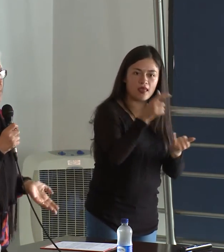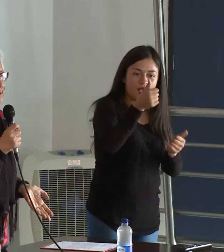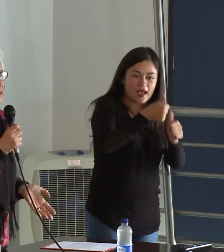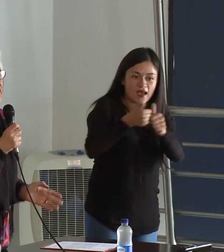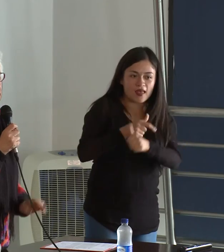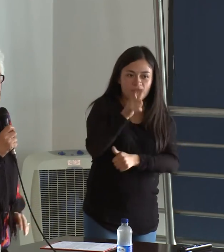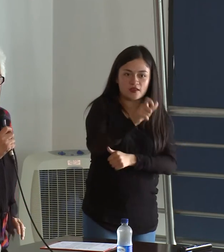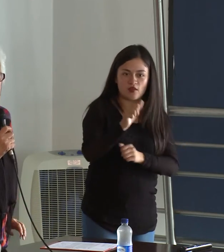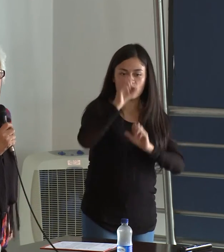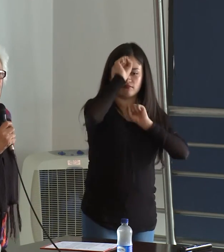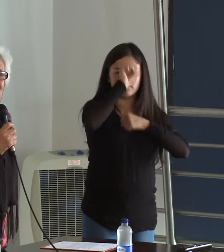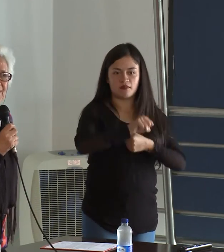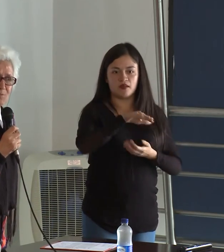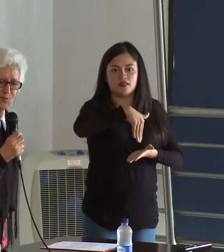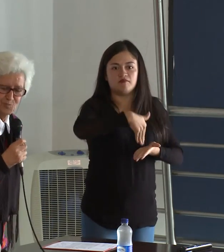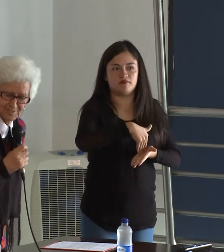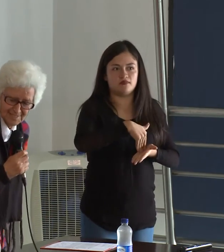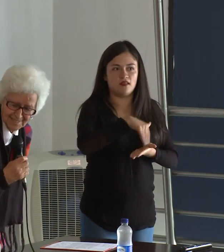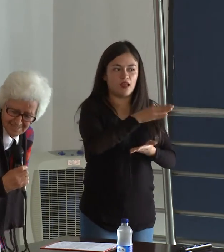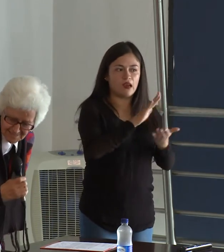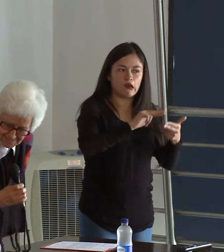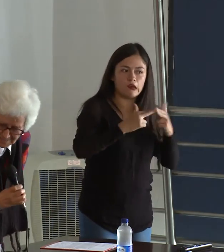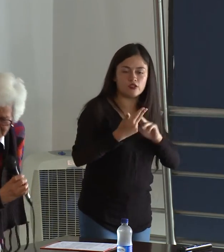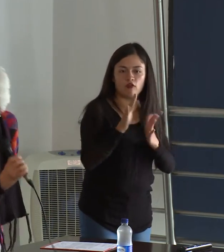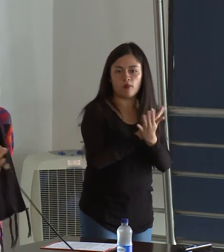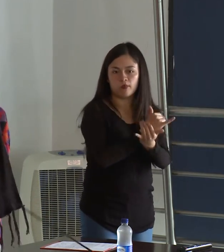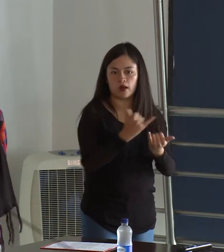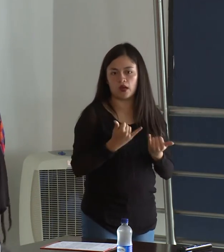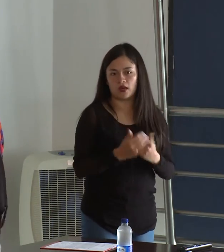más favorables hacia lo que todos queremos. Muchas gracias.